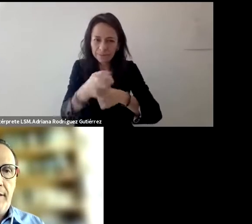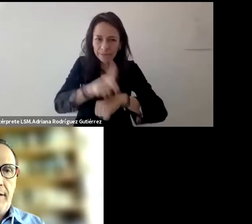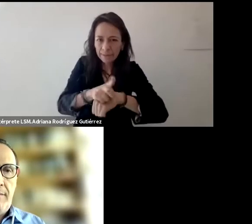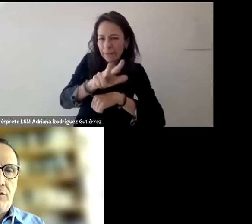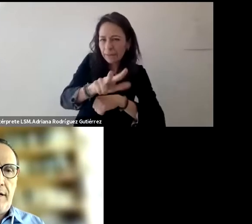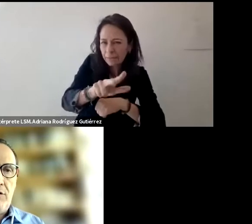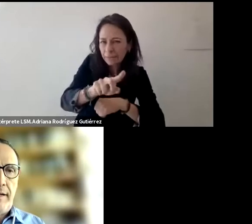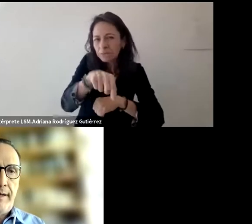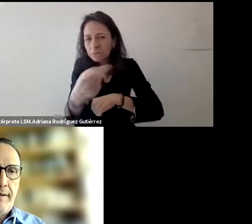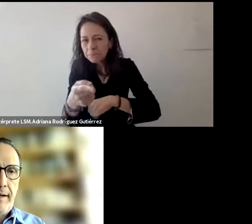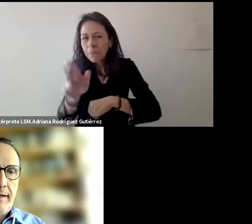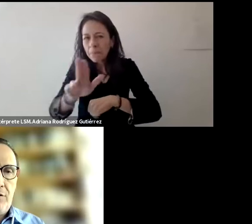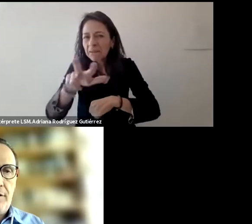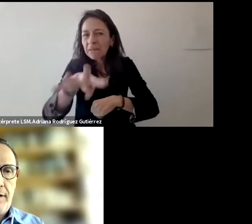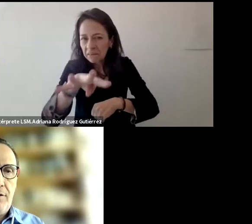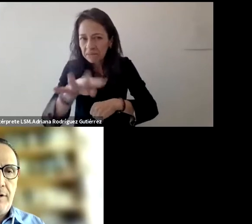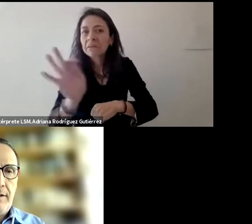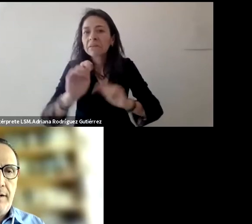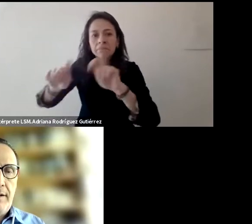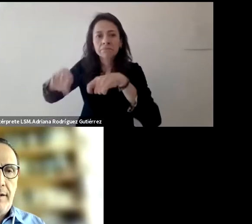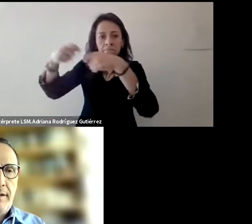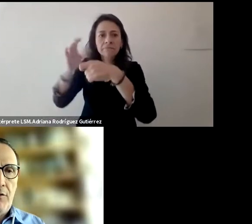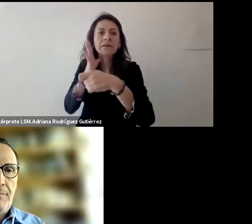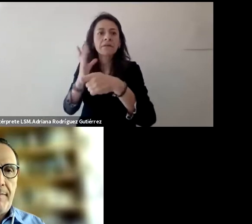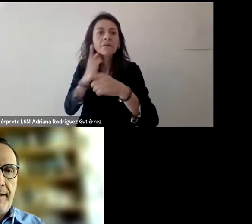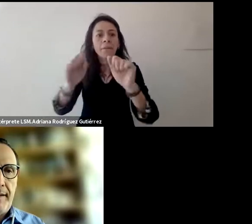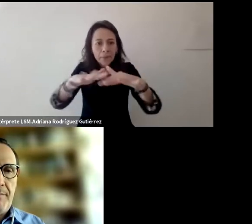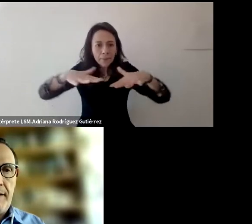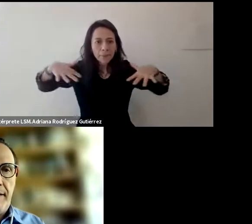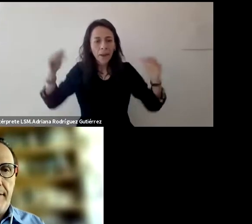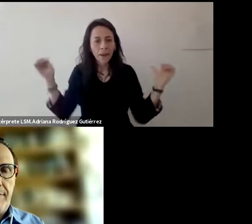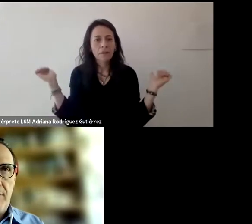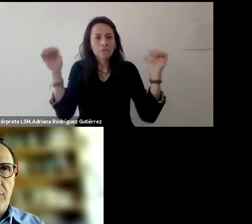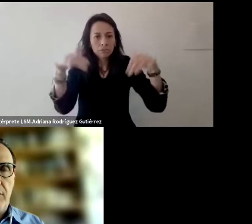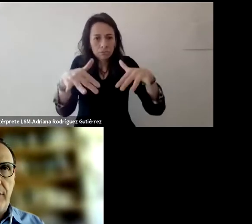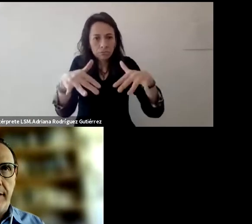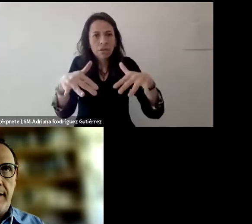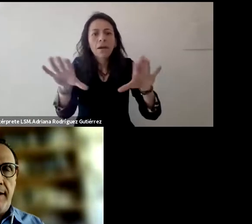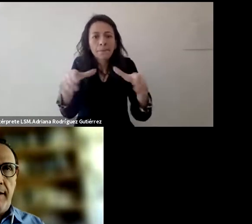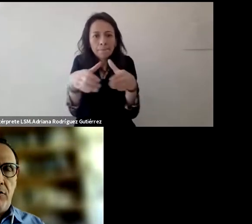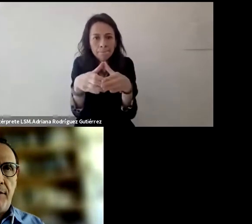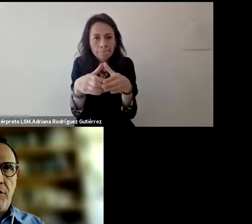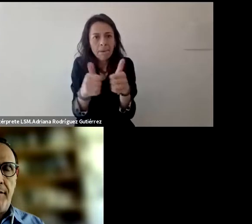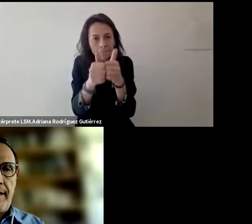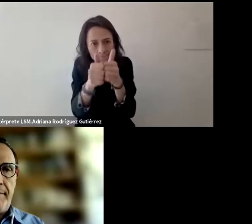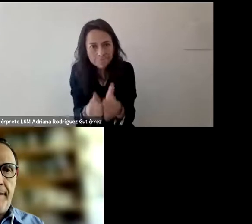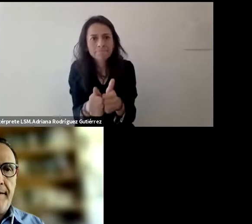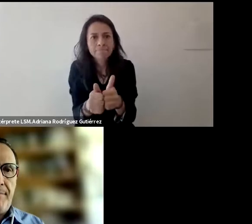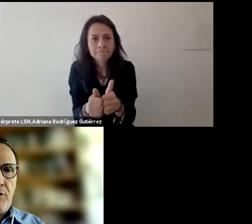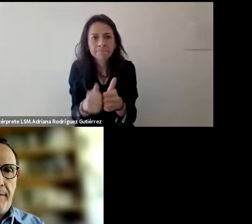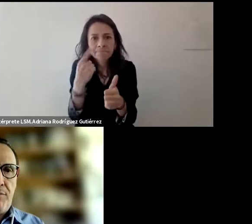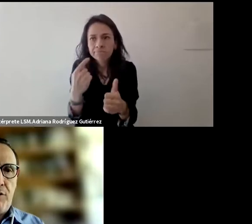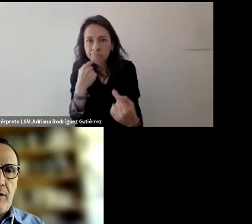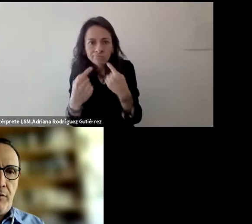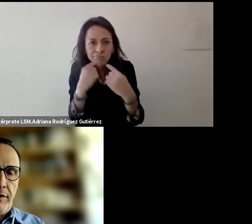estar votando, estarán ellos declarados en sesión permanente para tales efectos. Entonces, pues es posible que el viernes